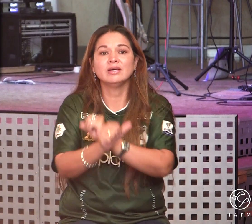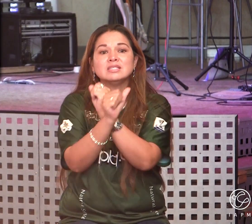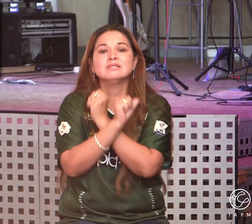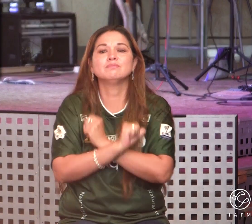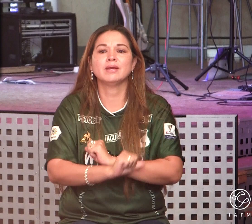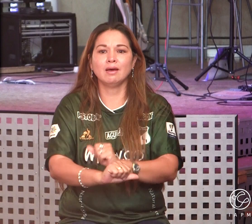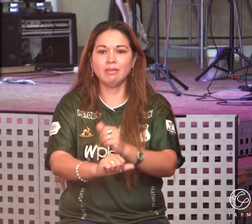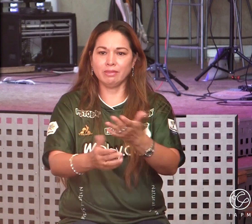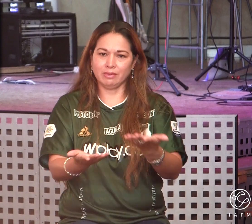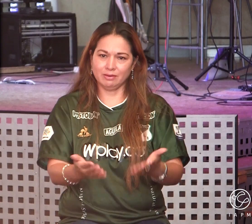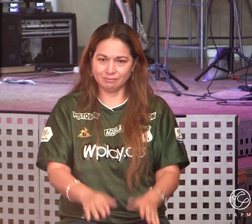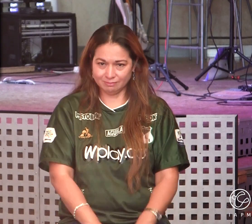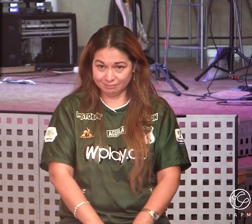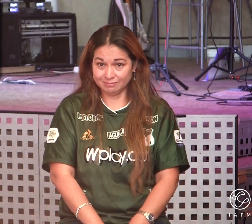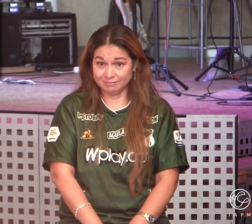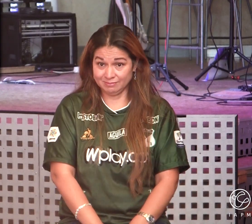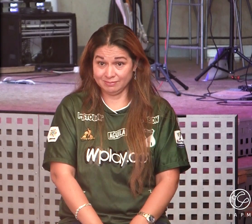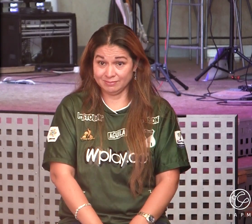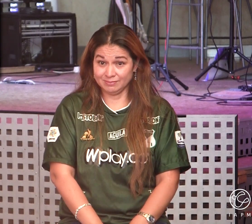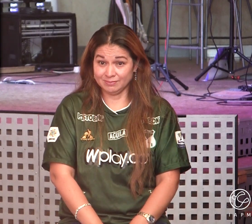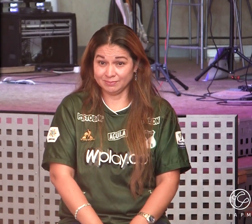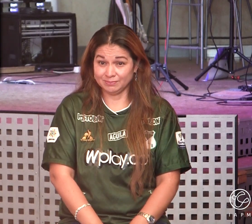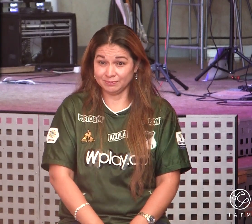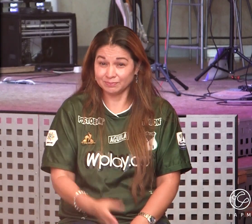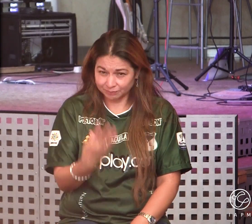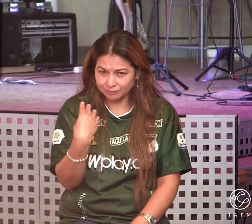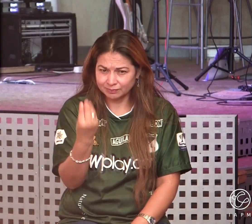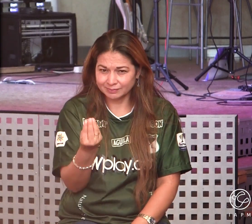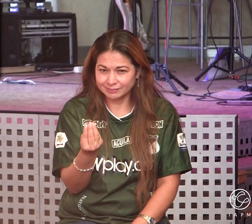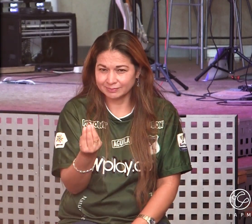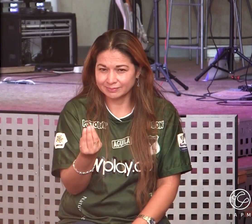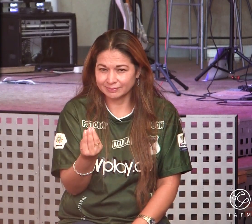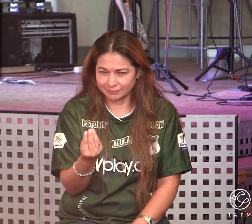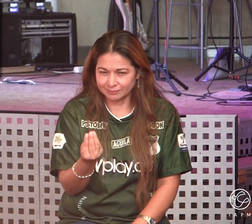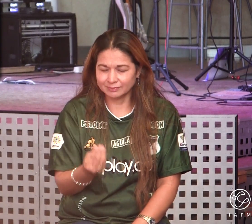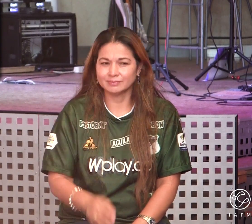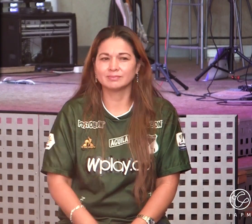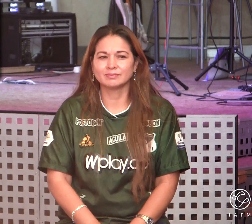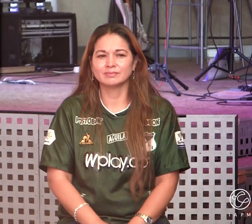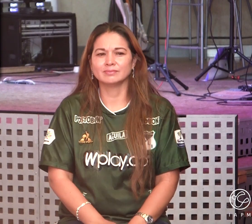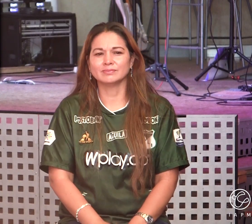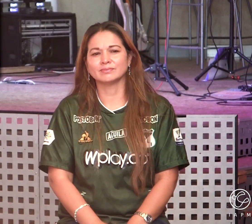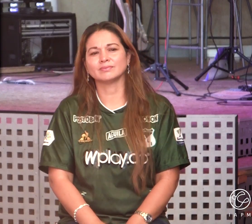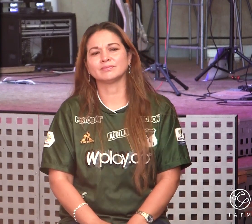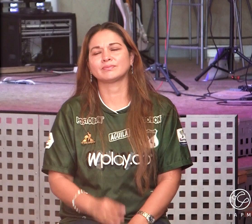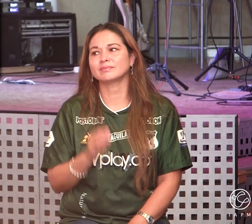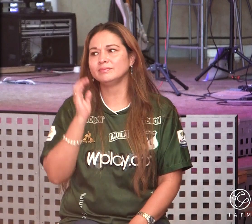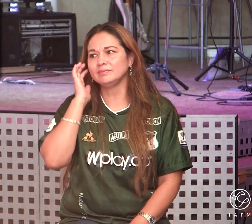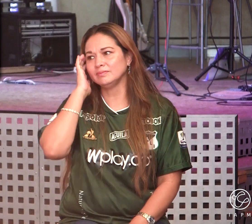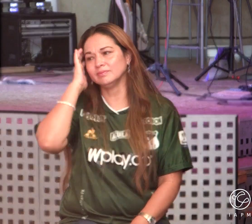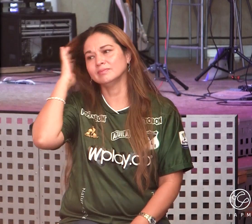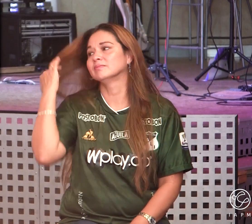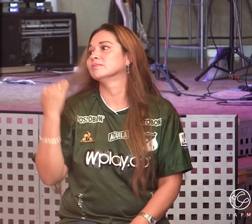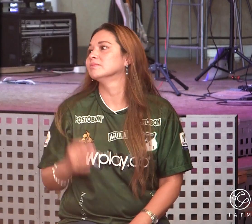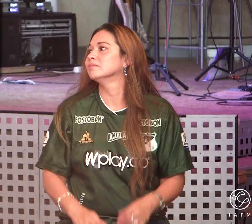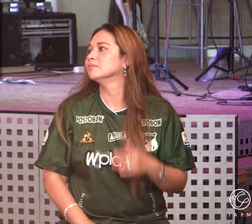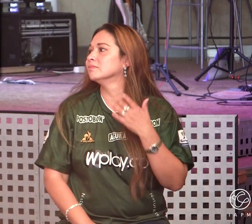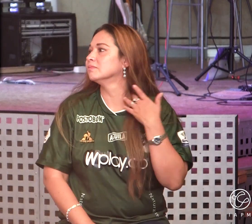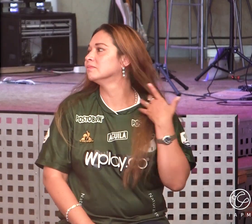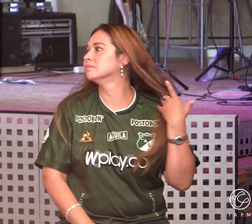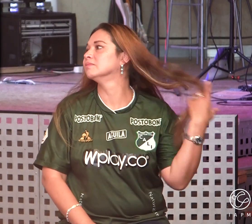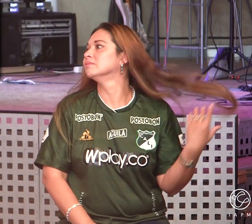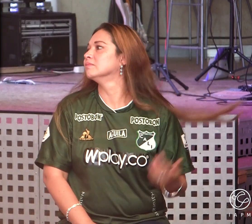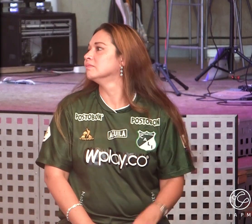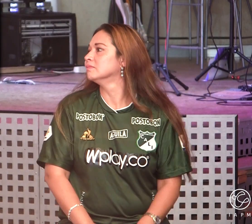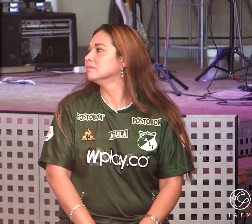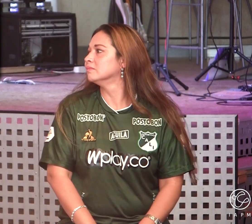que podía hacer con tanta facilidad y ahora me cuestan mucho, hasta ponerme calcetines, dicen ustedes, ¿no? Ponerme bien los calcetines